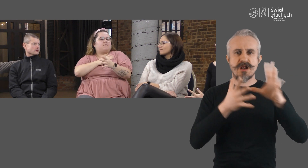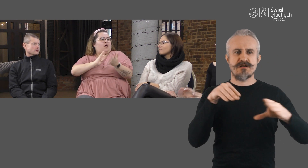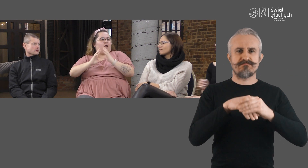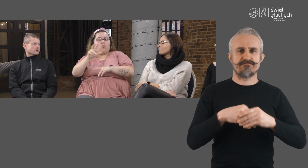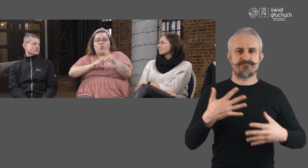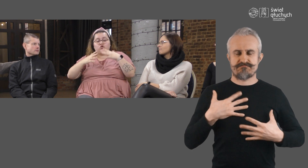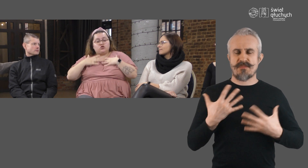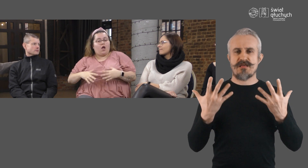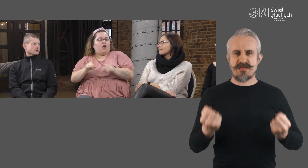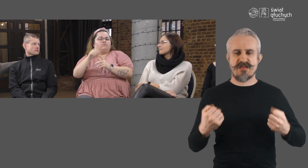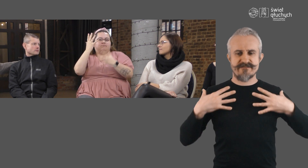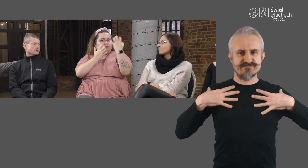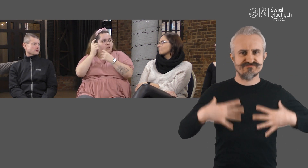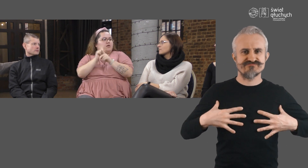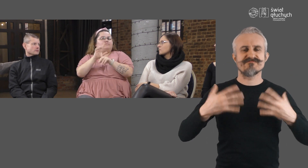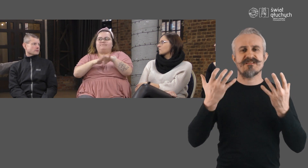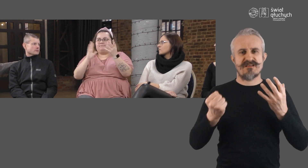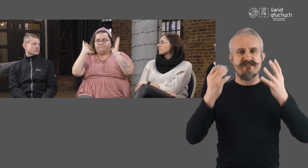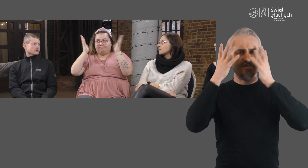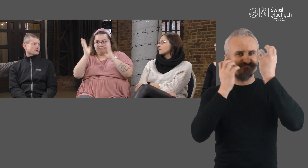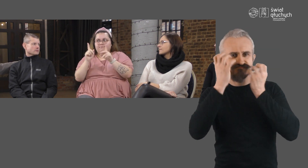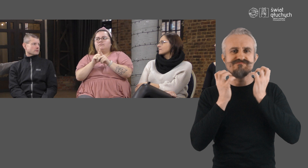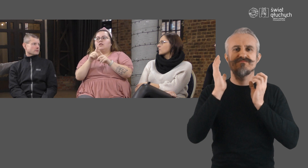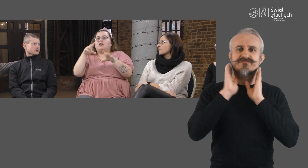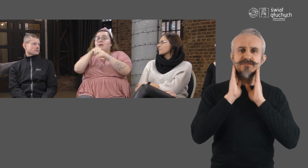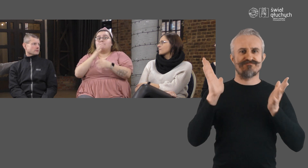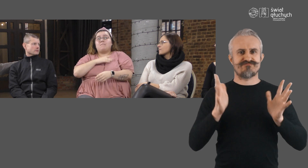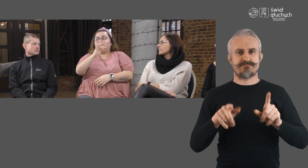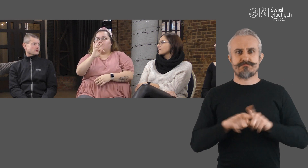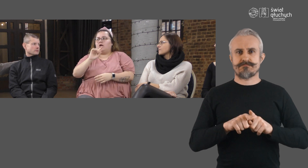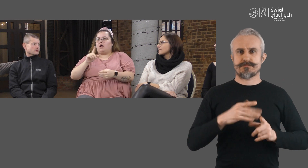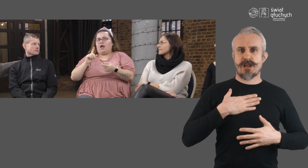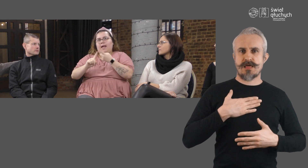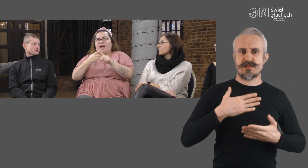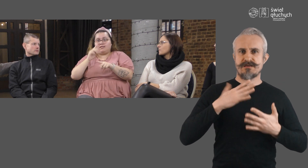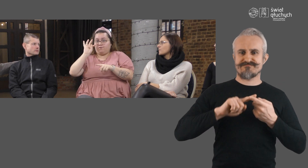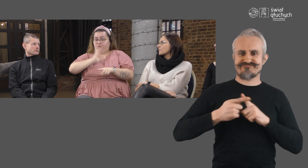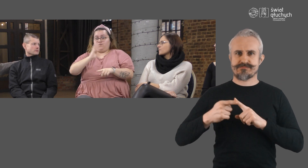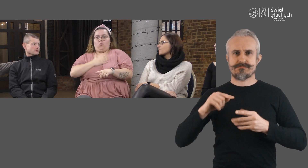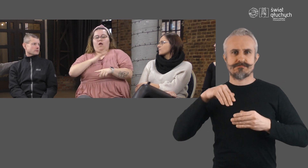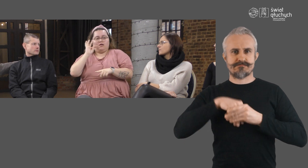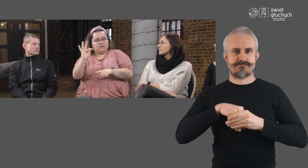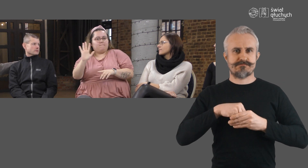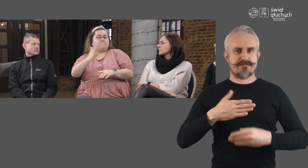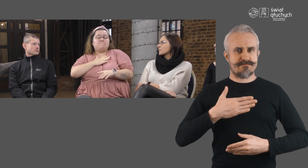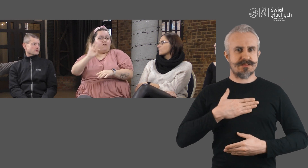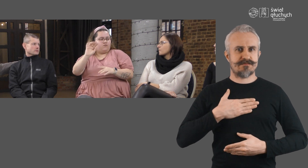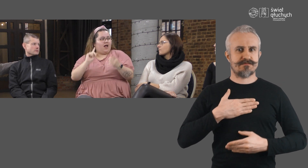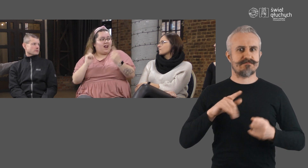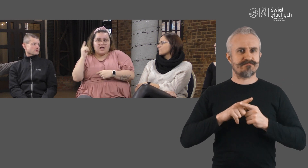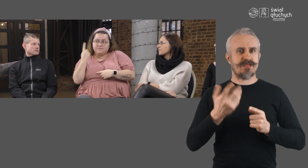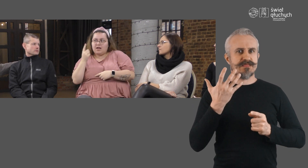bardziej język wizualno-przestrzenny, ma ruch ciała, ma mimikę, ma gest rękoma, ma własną